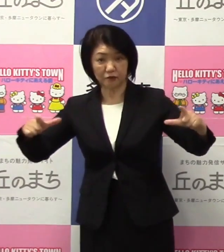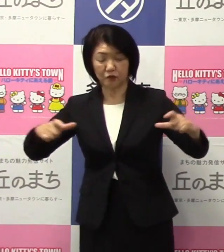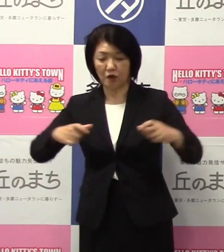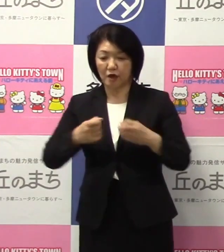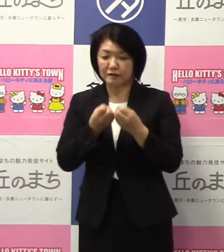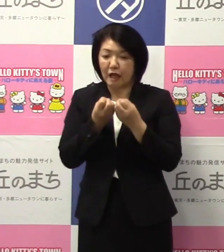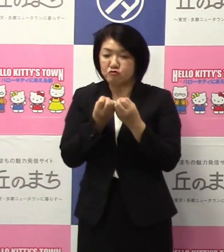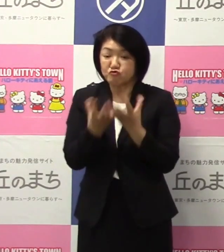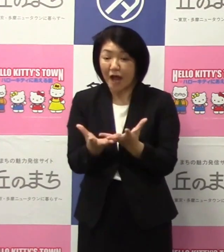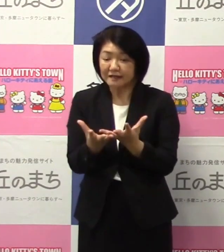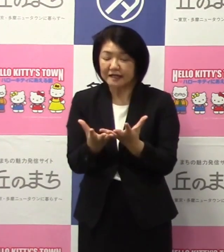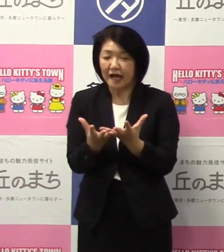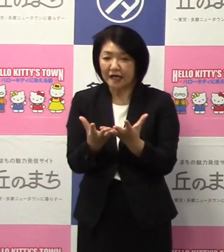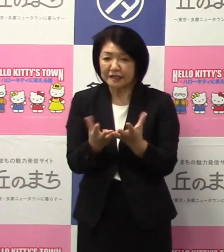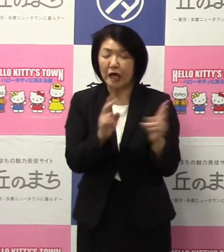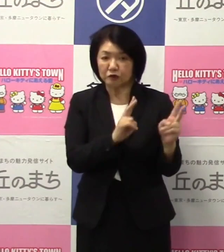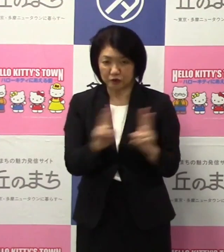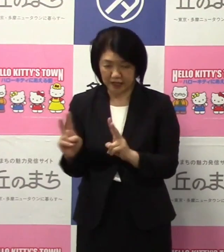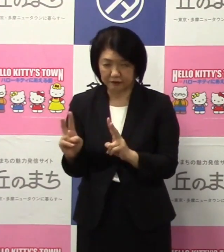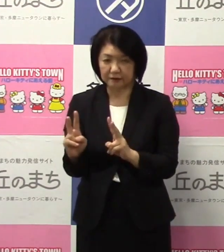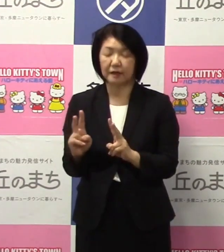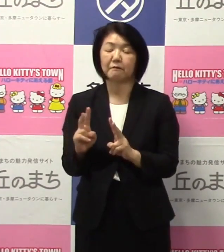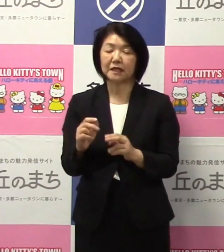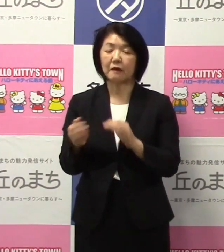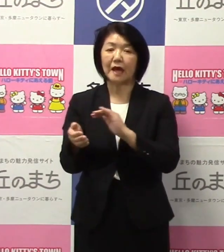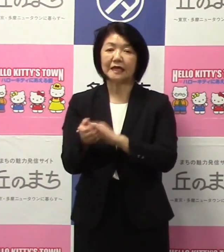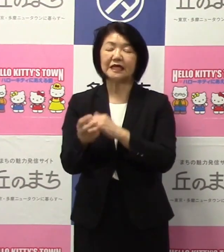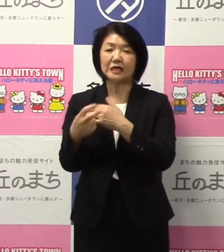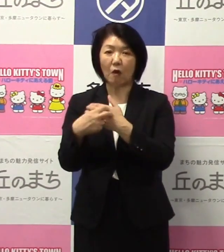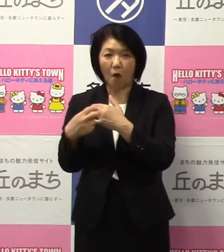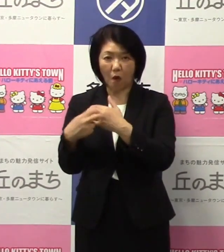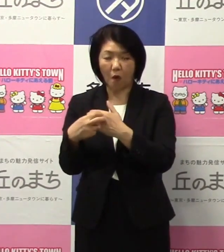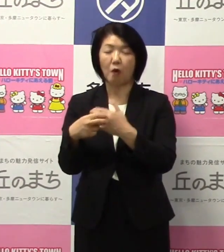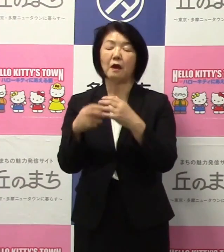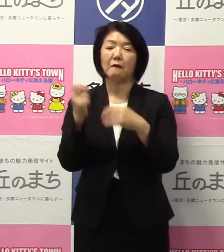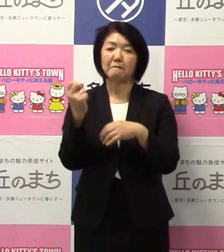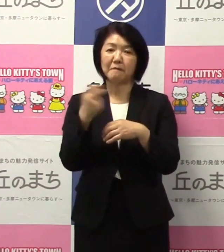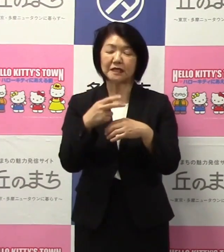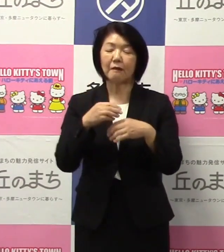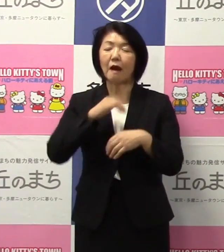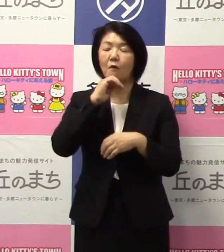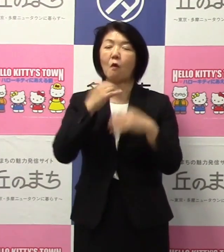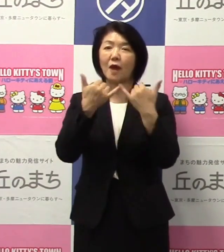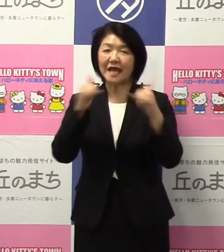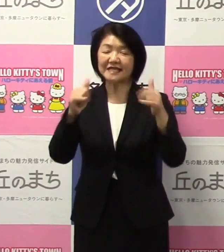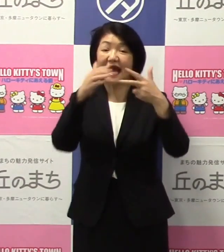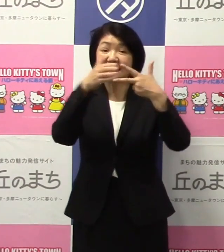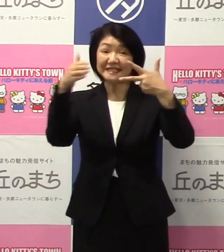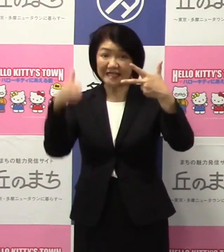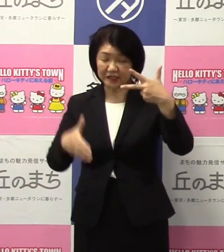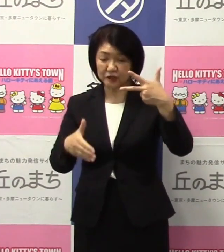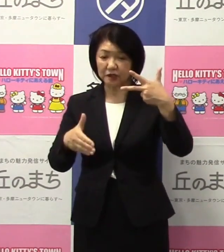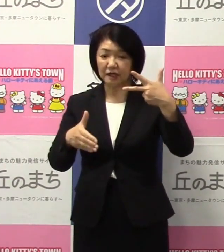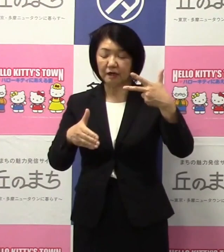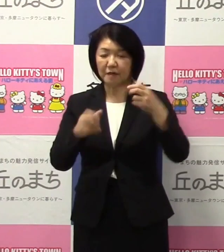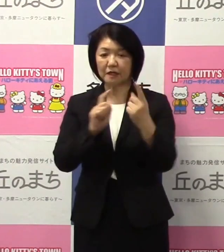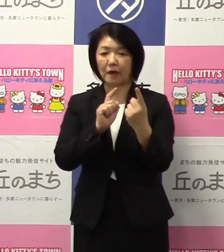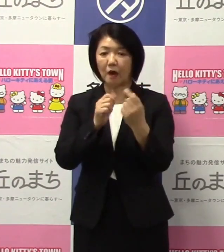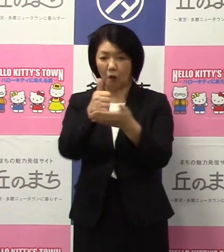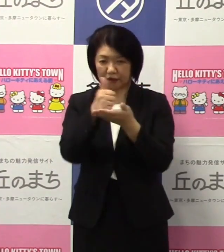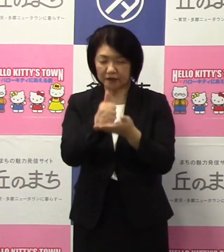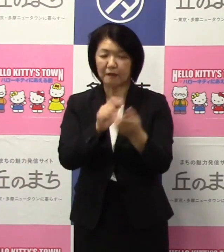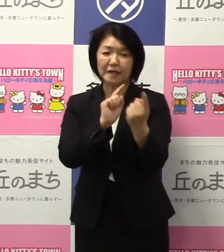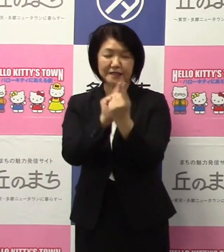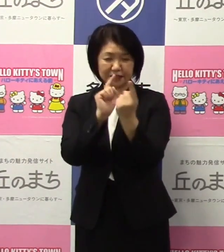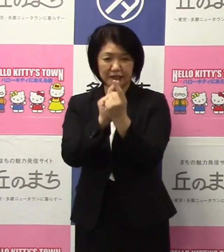に、医療従事関係者、高齢者施設など、場合によっては飲食関係者など、